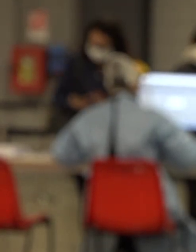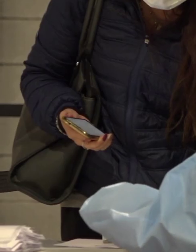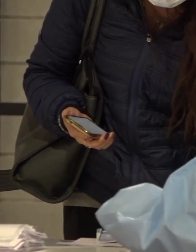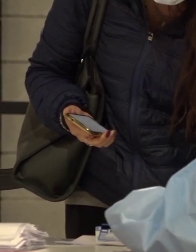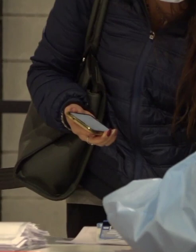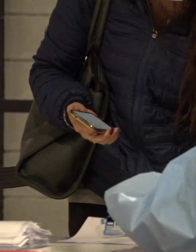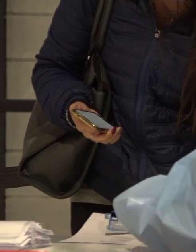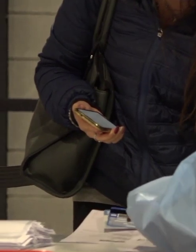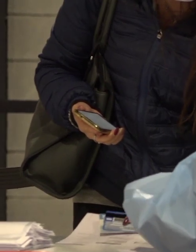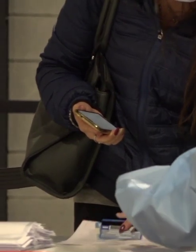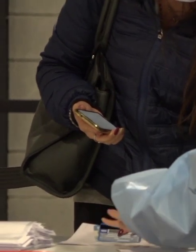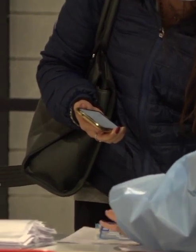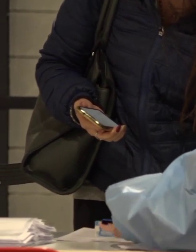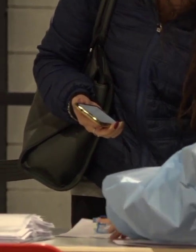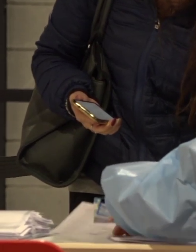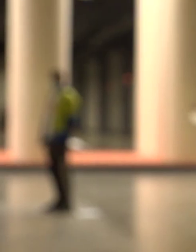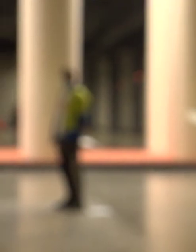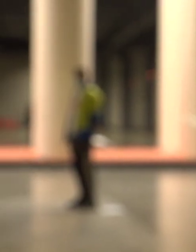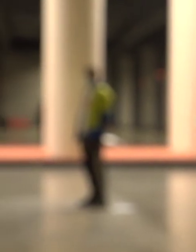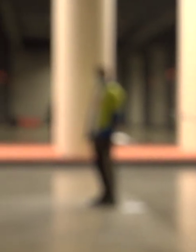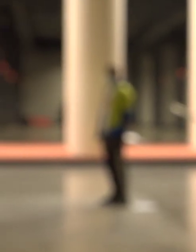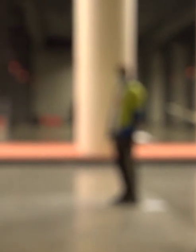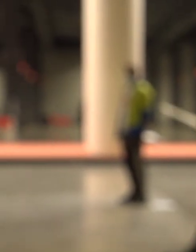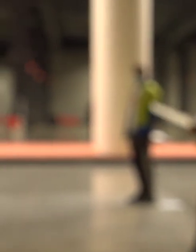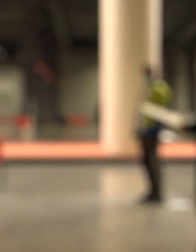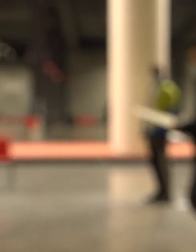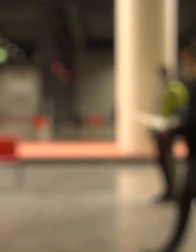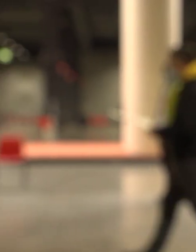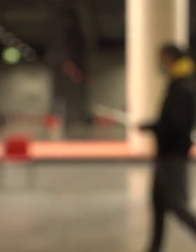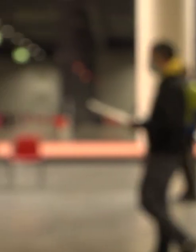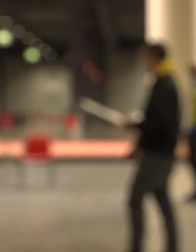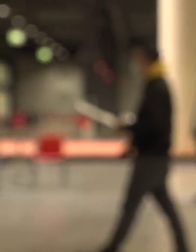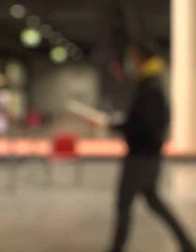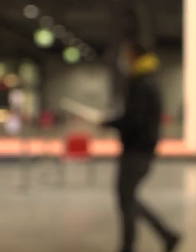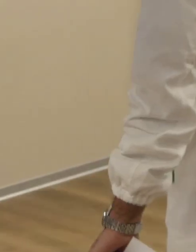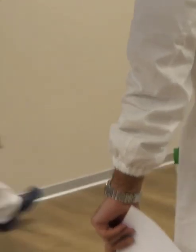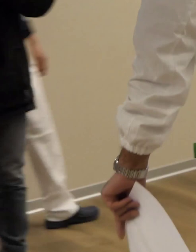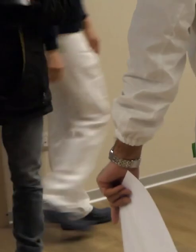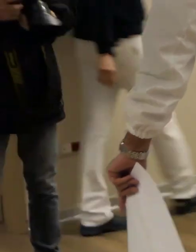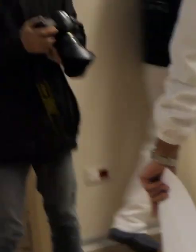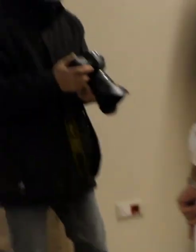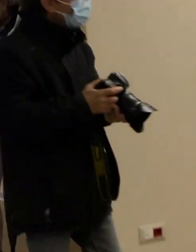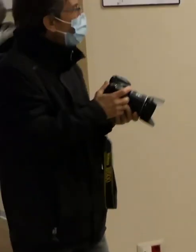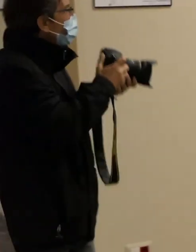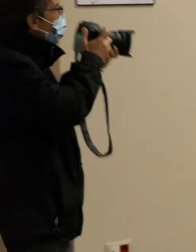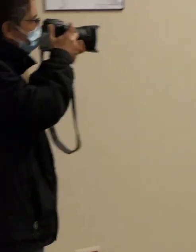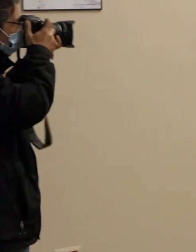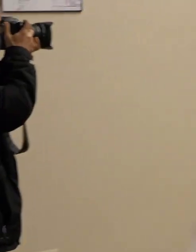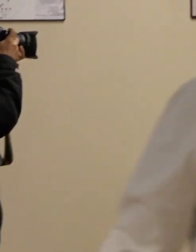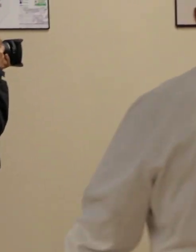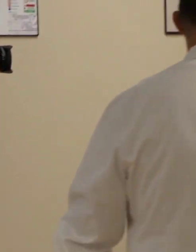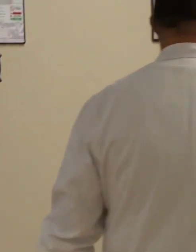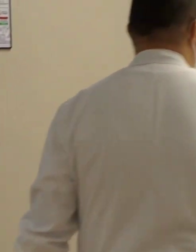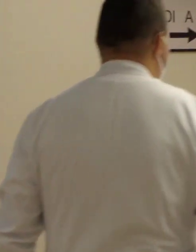del territorio in italiano da sabato potrebbe cambiare. Il Veneto arancione, l'andamento dei ricoveri dei letti occupati in